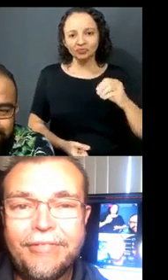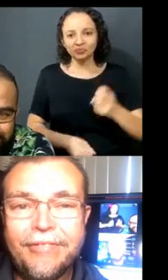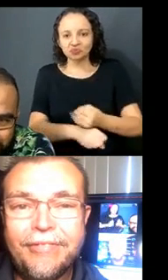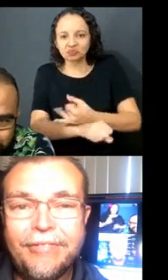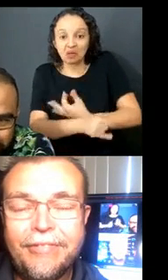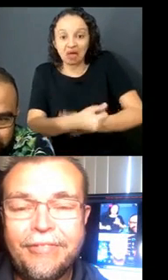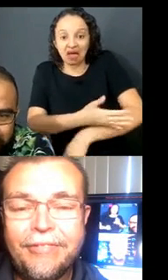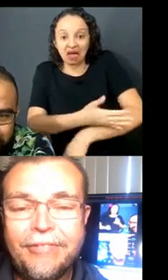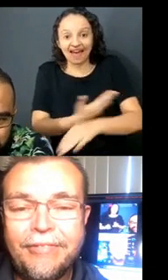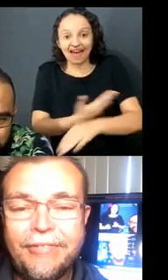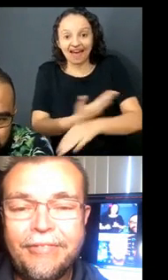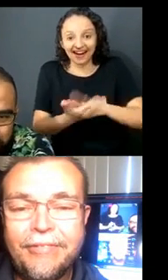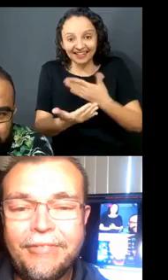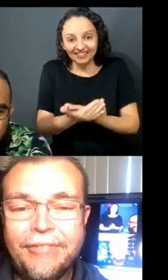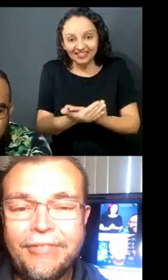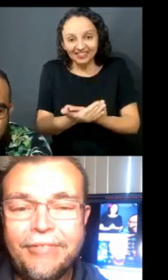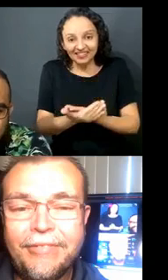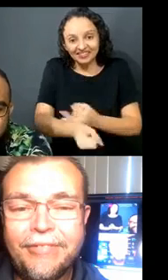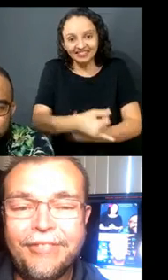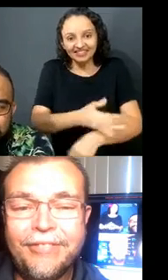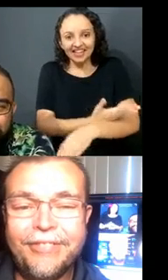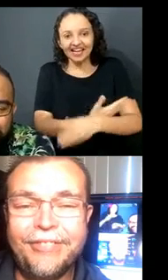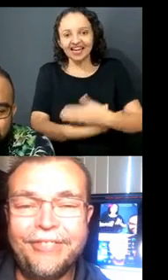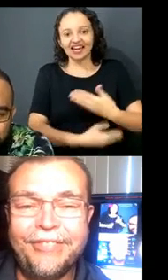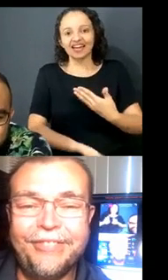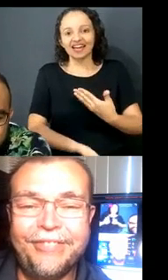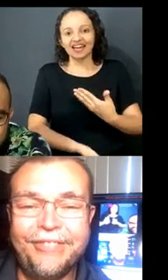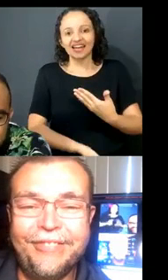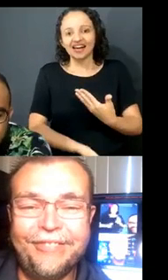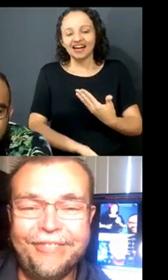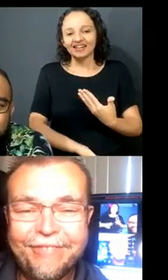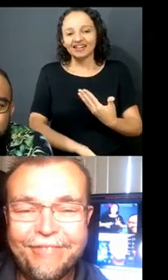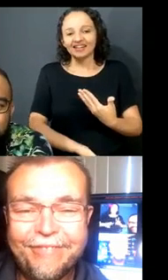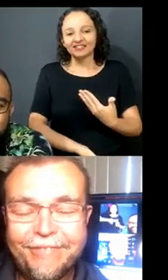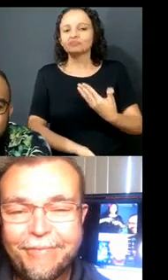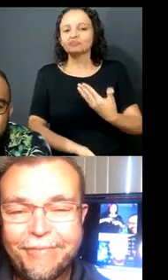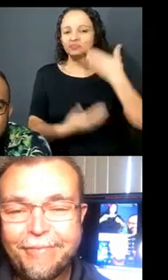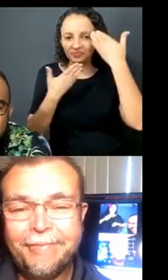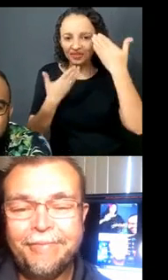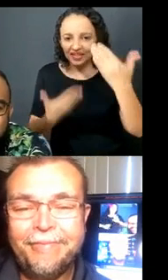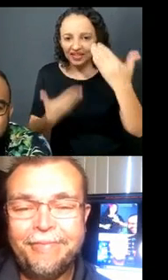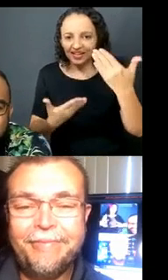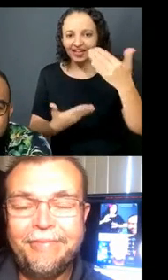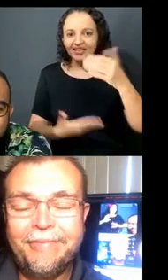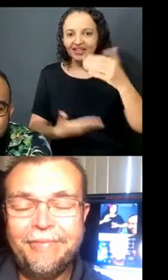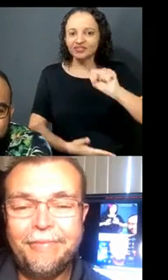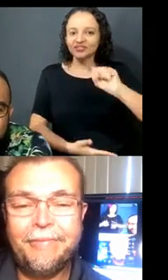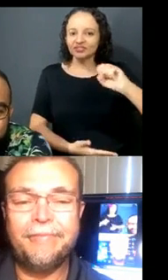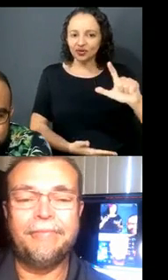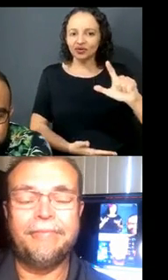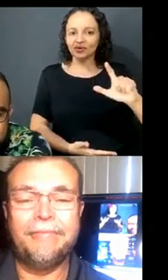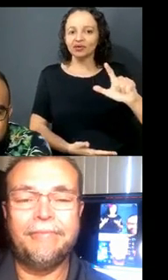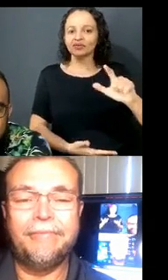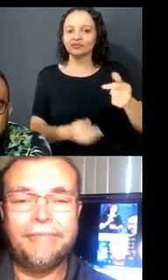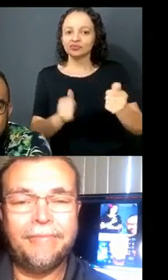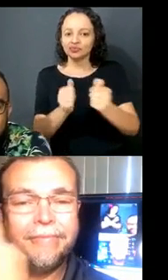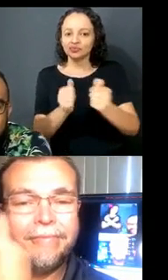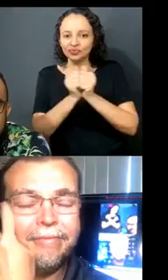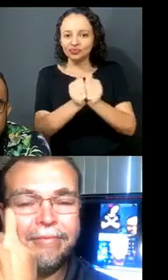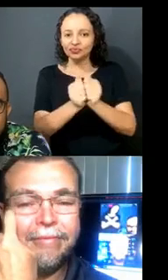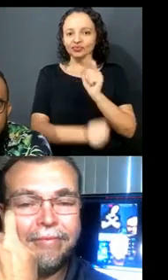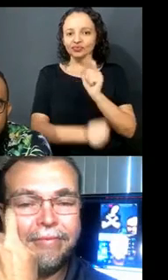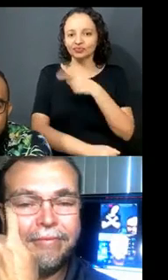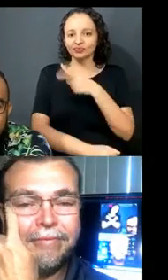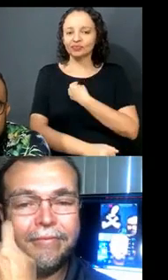emocionou, né? Já conheço, é uma colega nossa. Obrigado, Sol, pela participação,